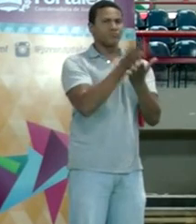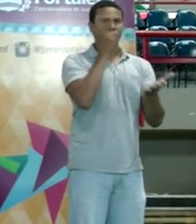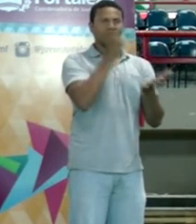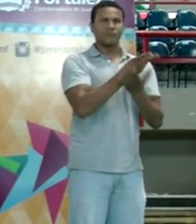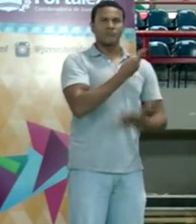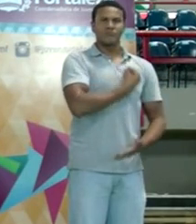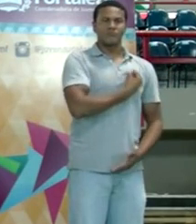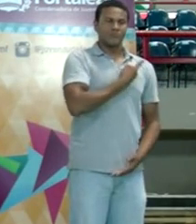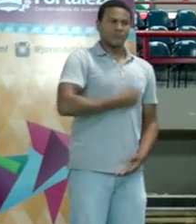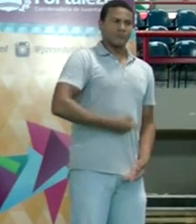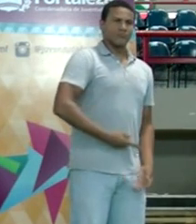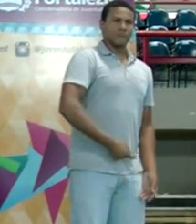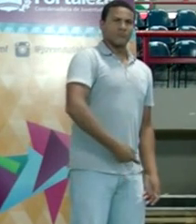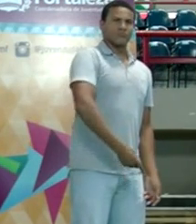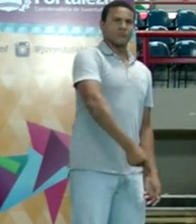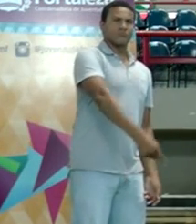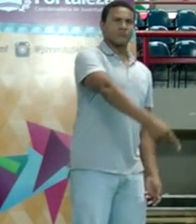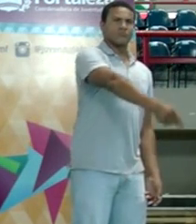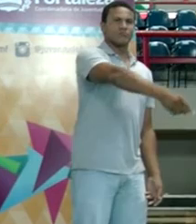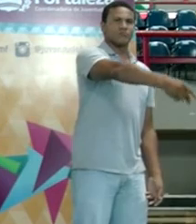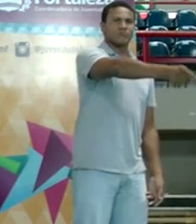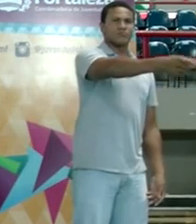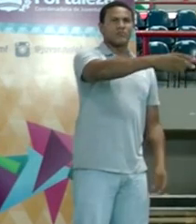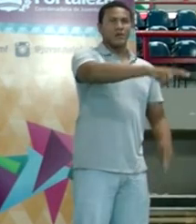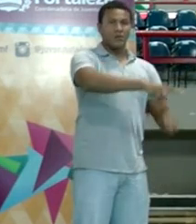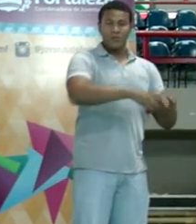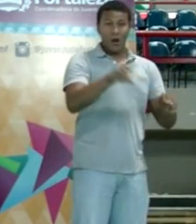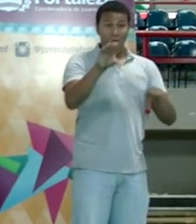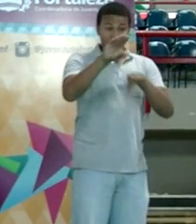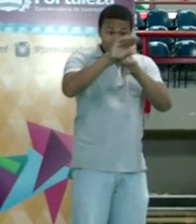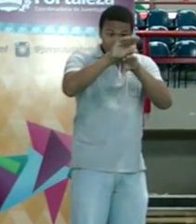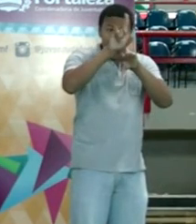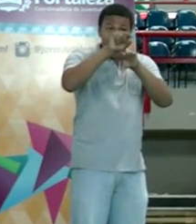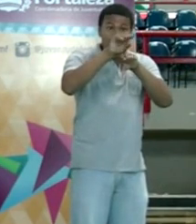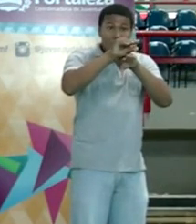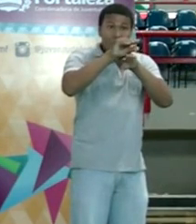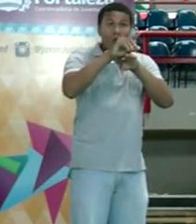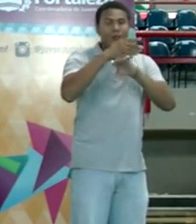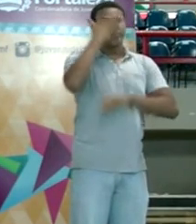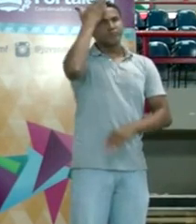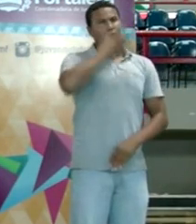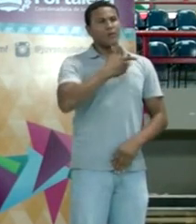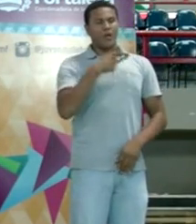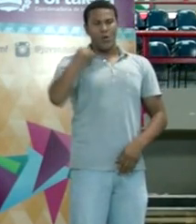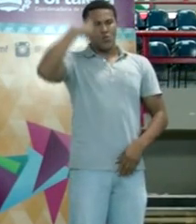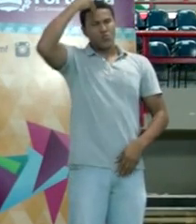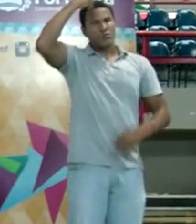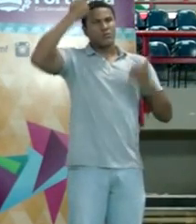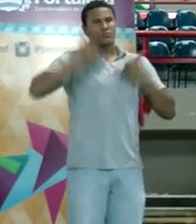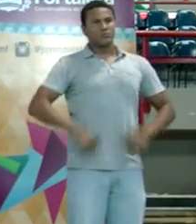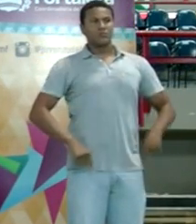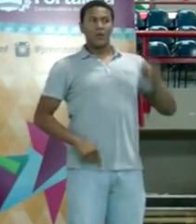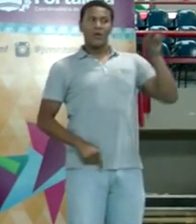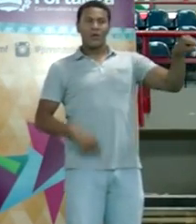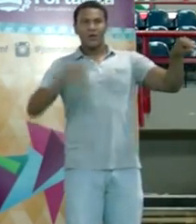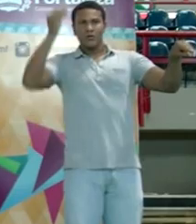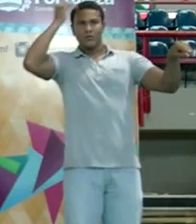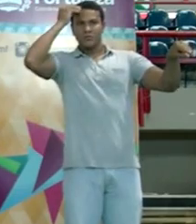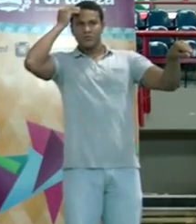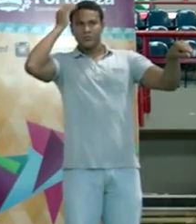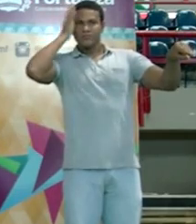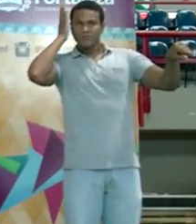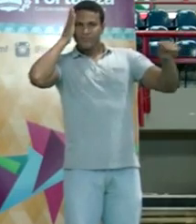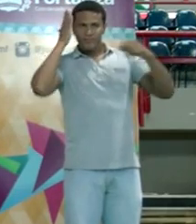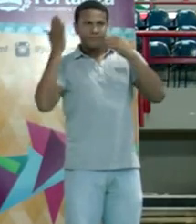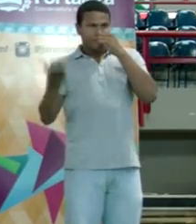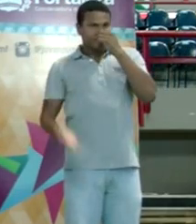Então eles andam com essas câmerazinhas para provar que o sujeito pulou na frente do carro, que ele não teve culpa, entendeu? Então quer dizer, funciona para eles isso aí,